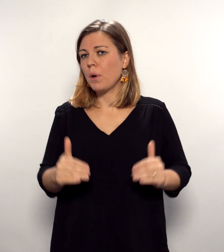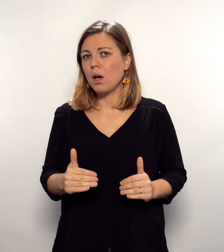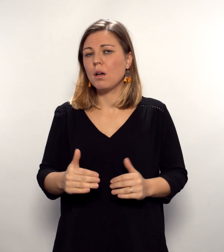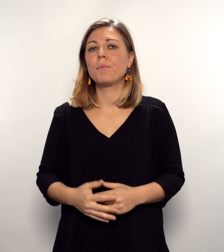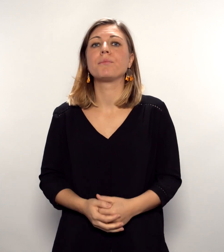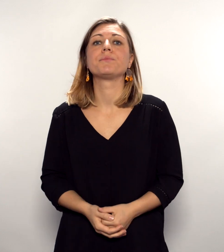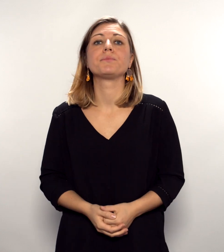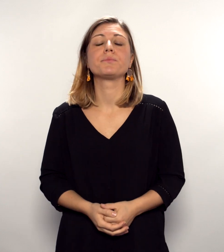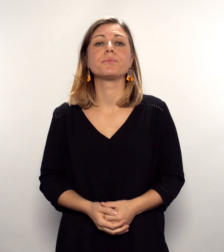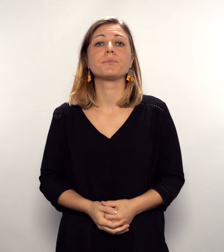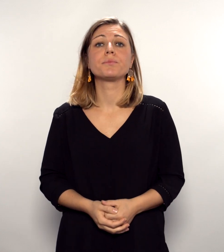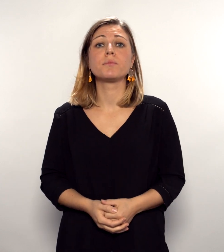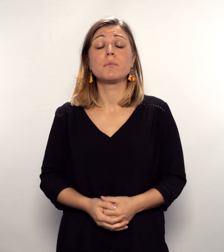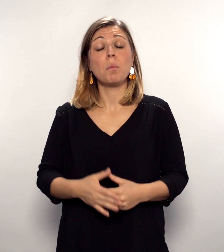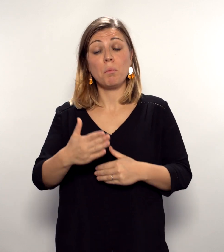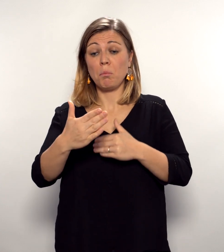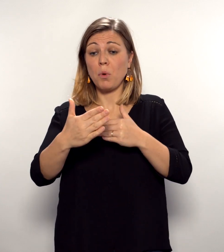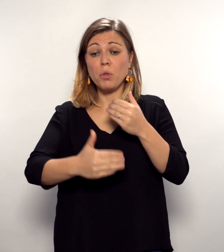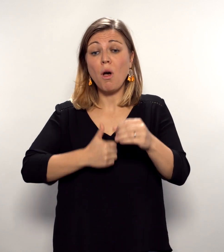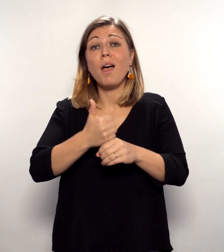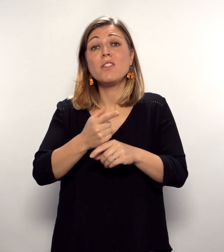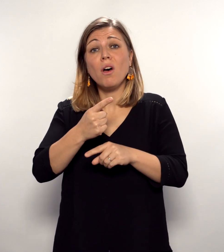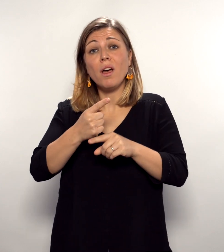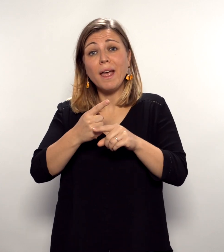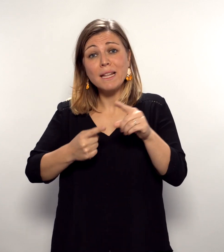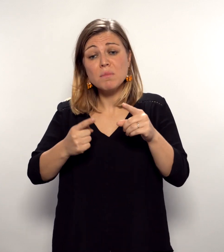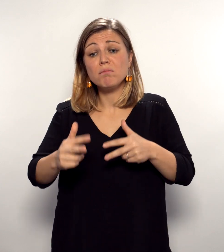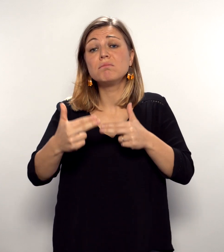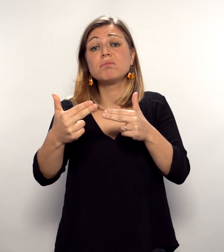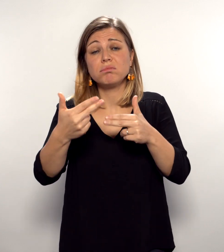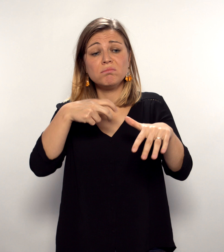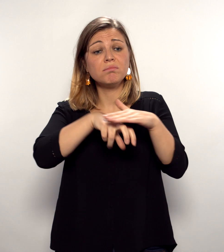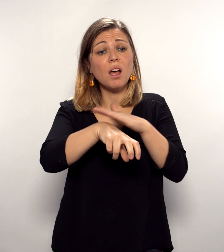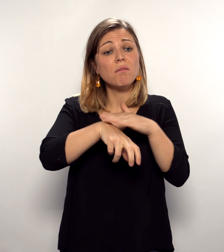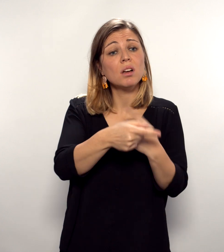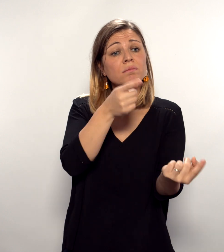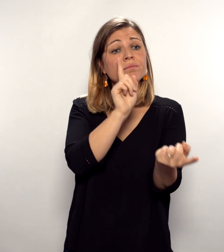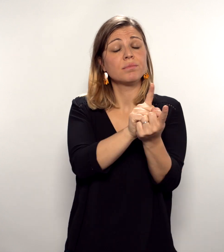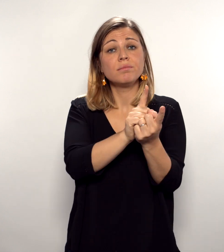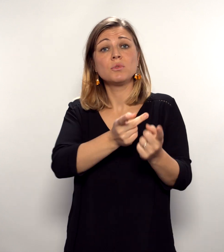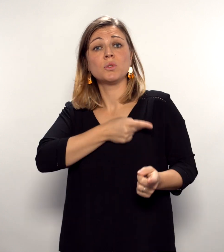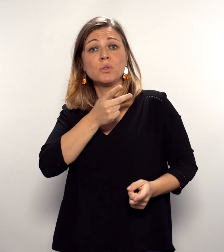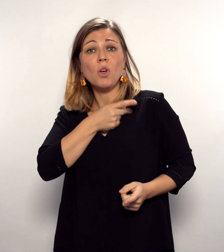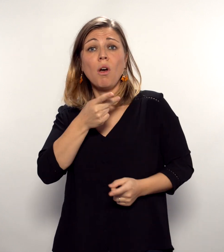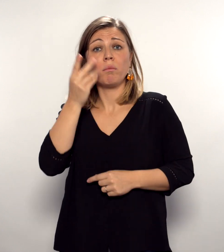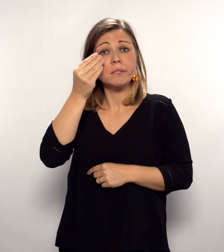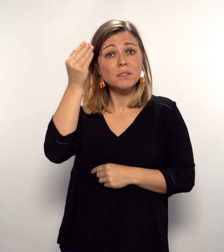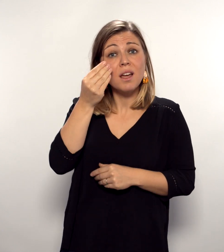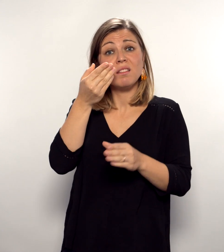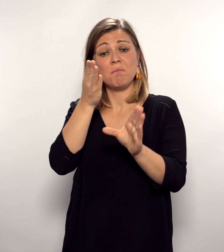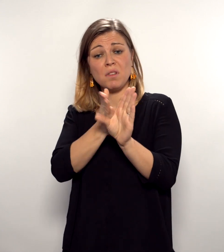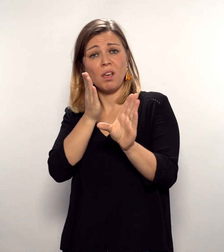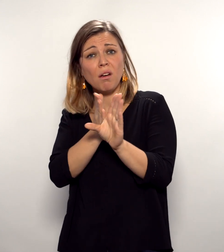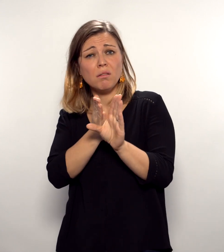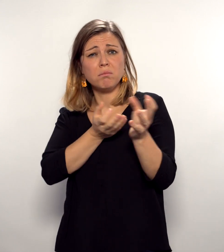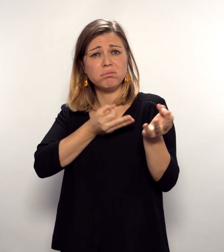une grande dépression, suivie pendant 1 an et demi en psychologie, en psychiatrie.